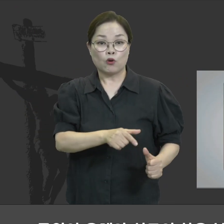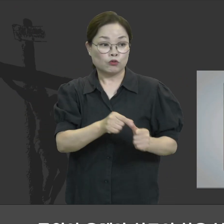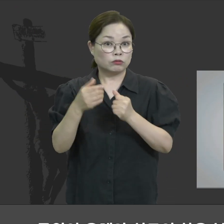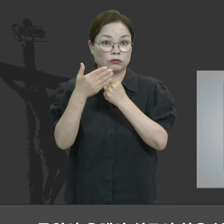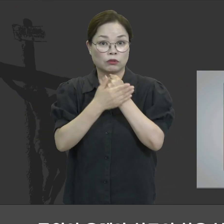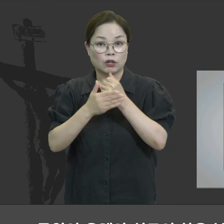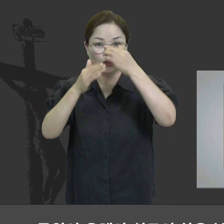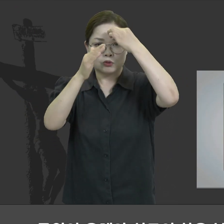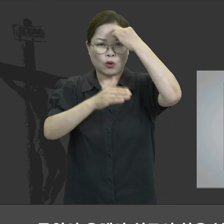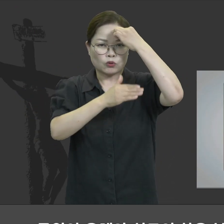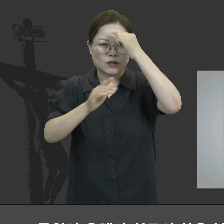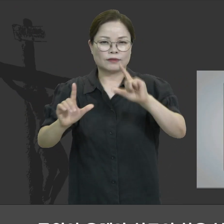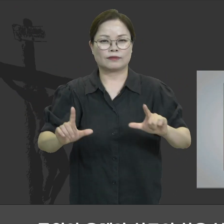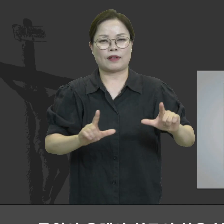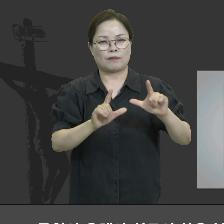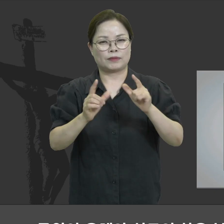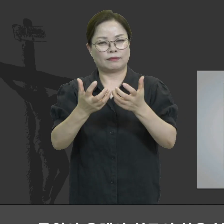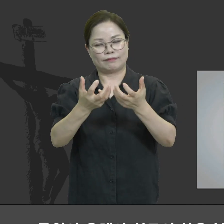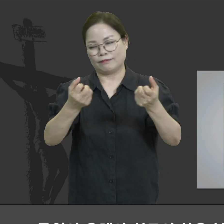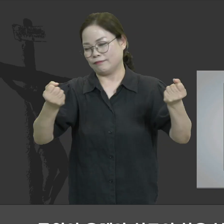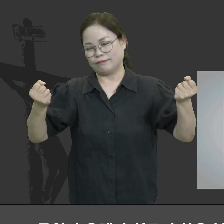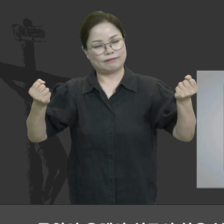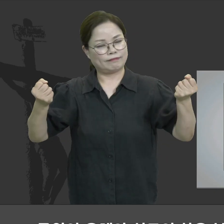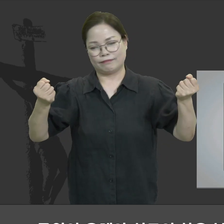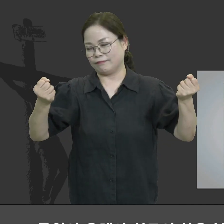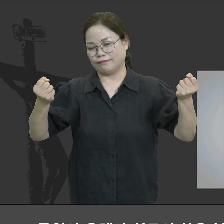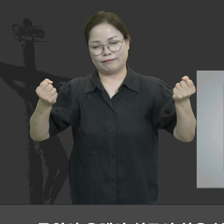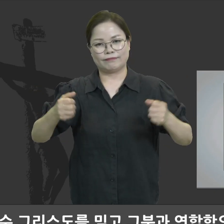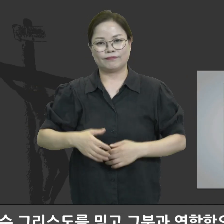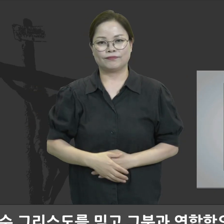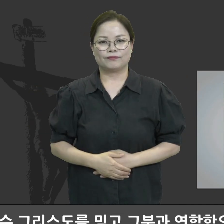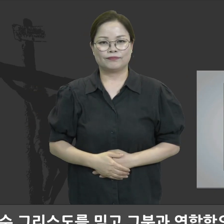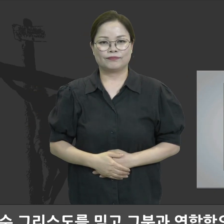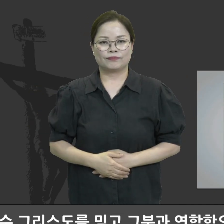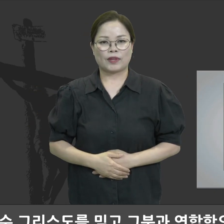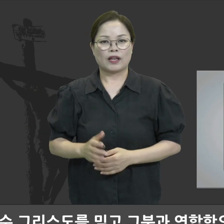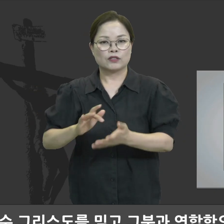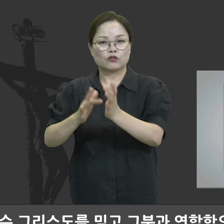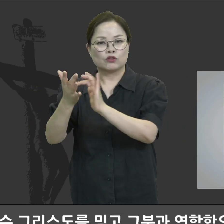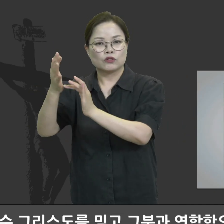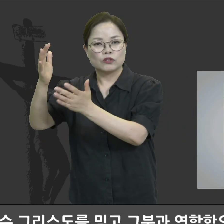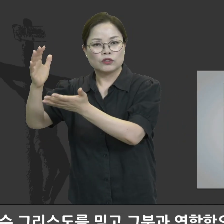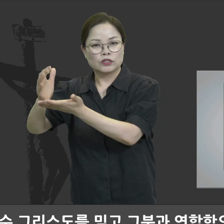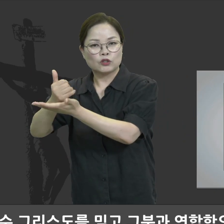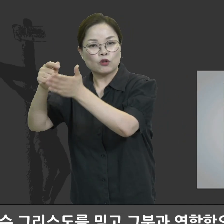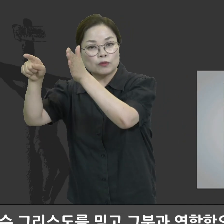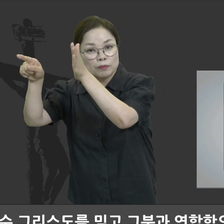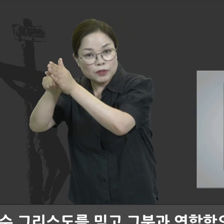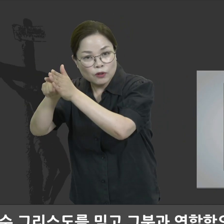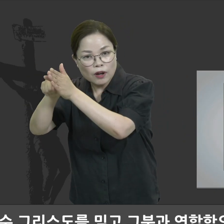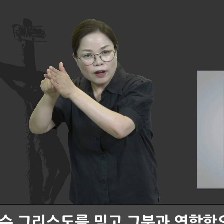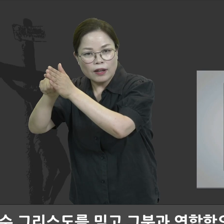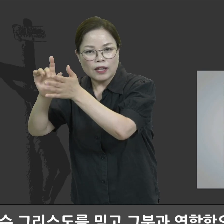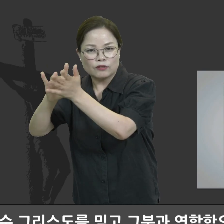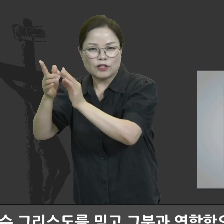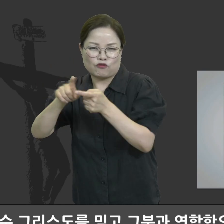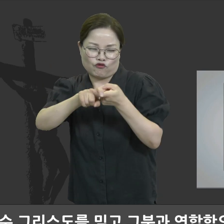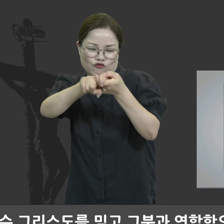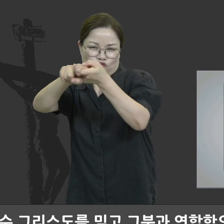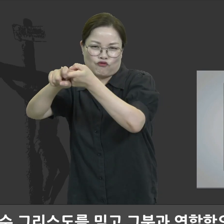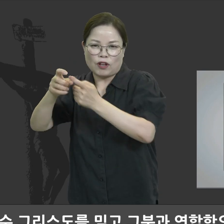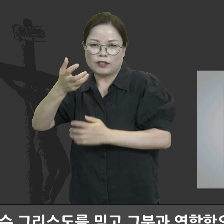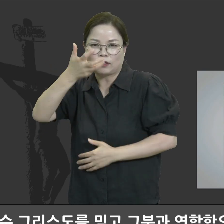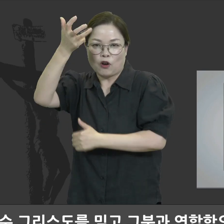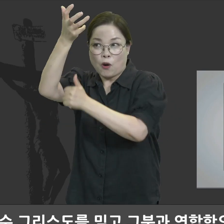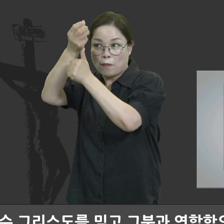구원의 은혜와 성도의 삶은 분리될 수 없습니다. 예수 그리스도를 믿고 그분과 연합함으로